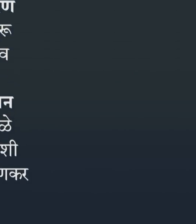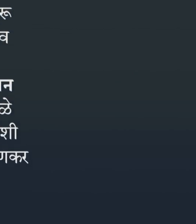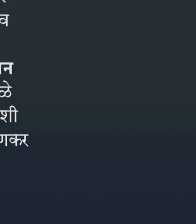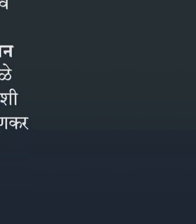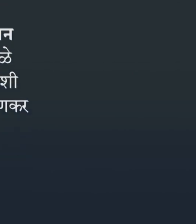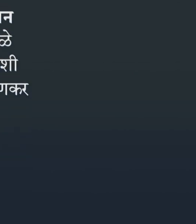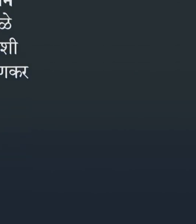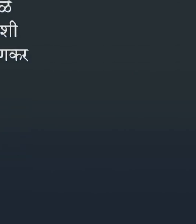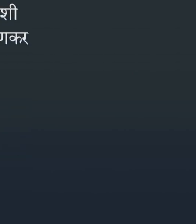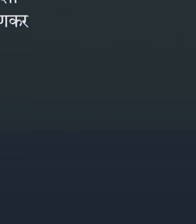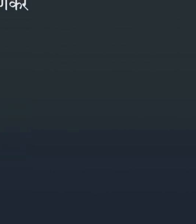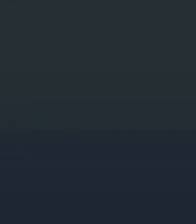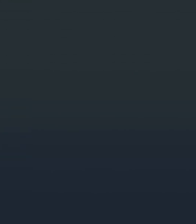મીંળ મીંાઓ મીાકેંામ સામીાામાંામાા મીાાકે મીાામીાાંંાામીાા